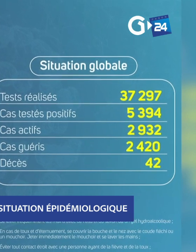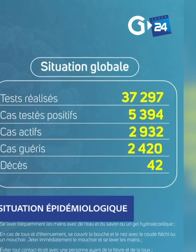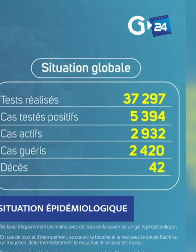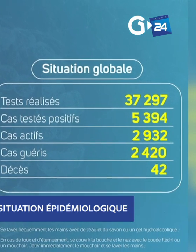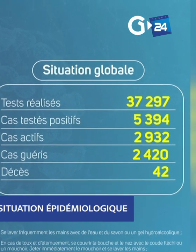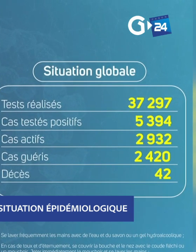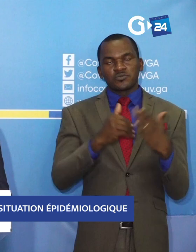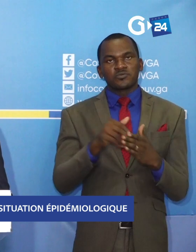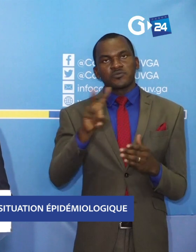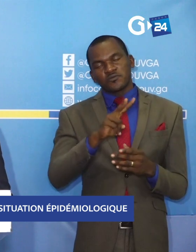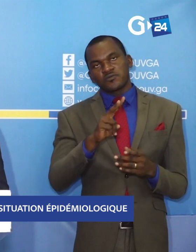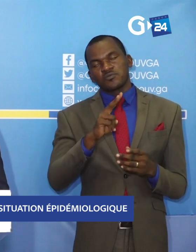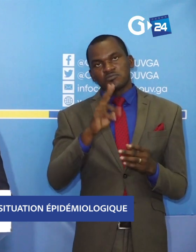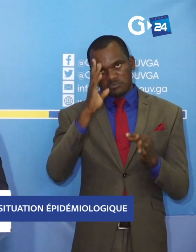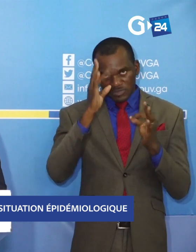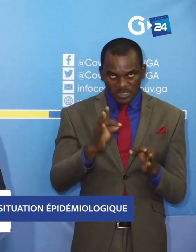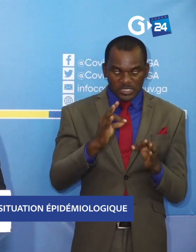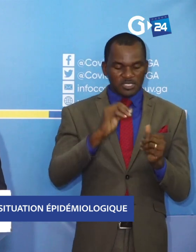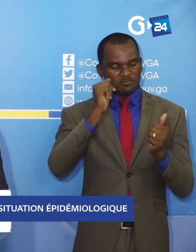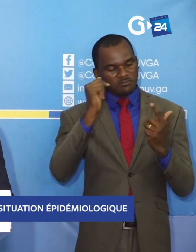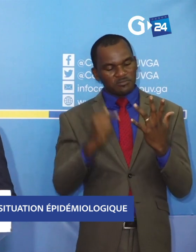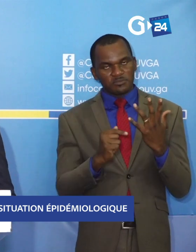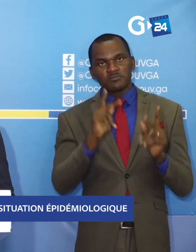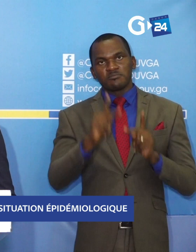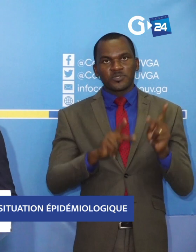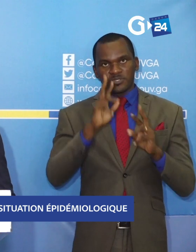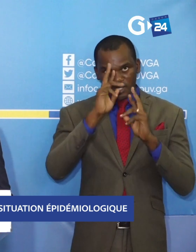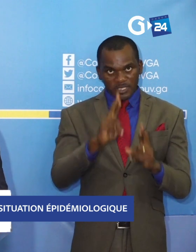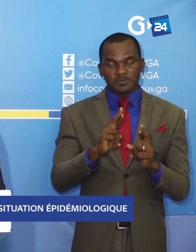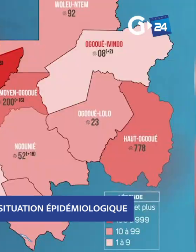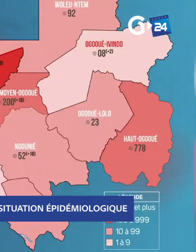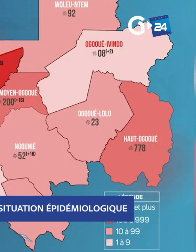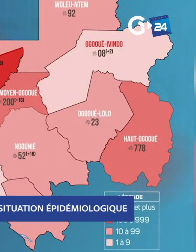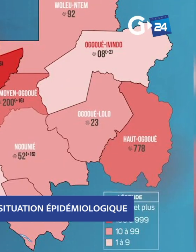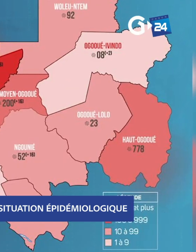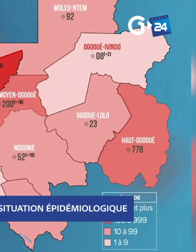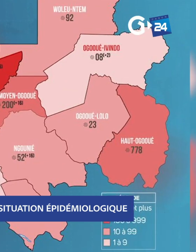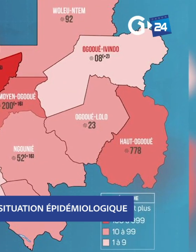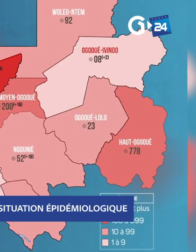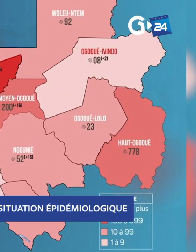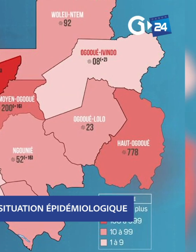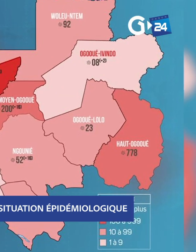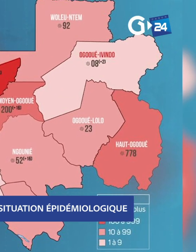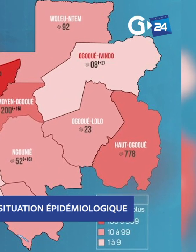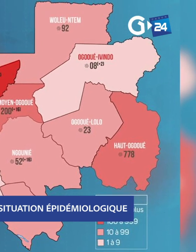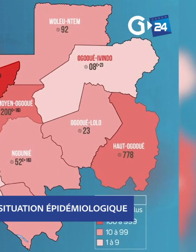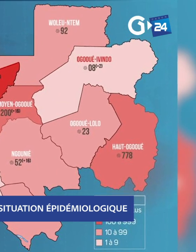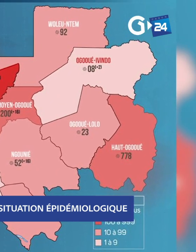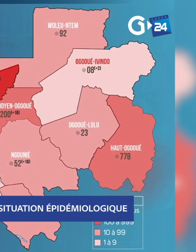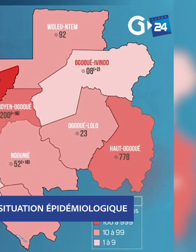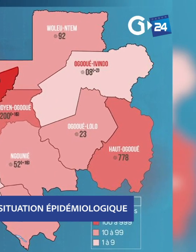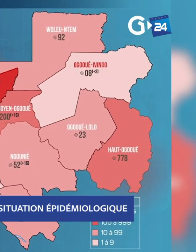encore extrêmement nombreuses et les scénarios multiples. Pour les autorités sanitaires en charge de la gestion de l'épidémie, ce sera